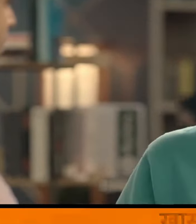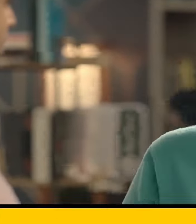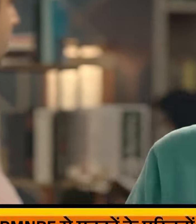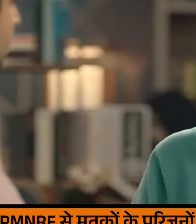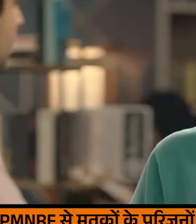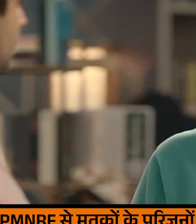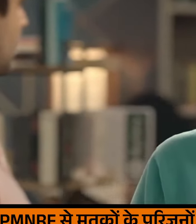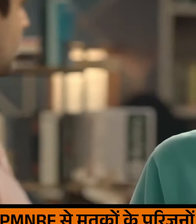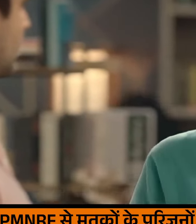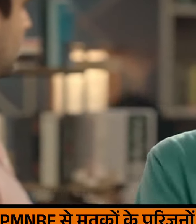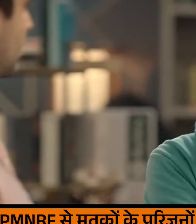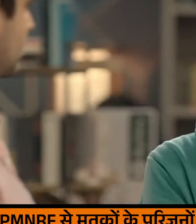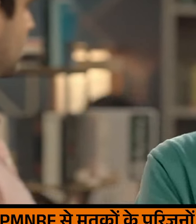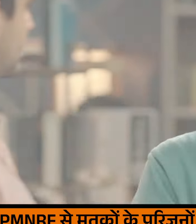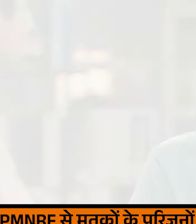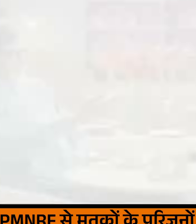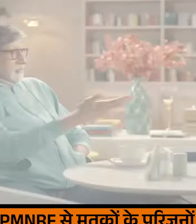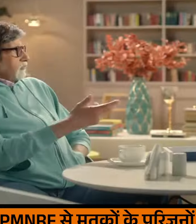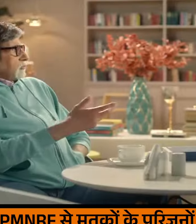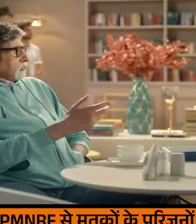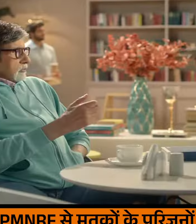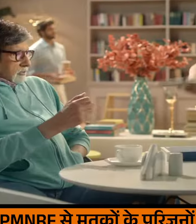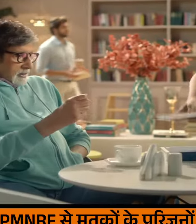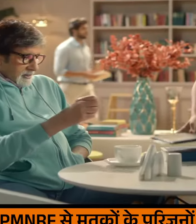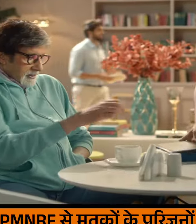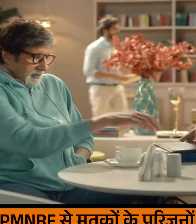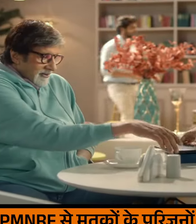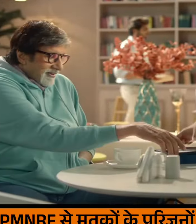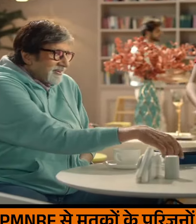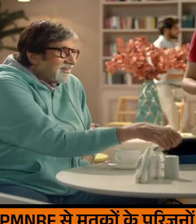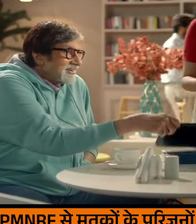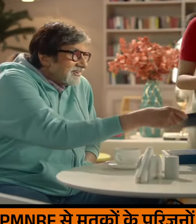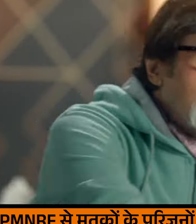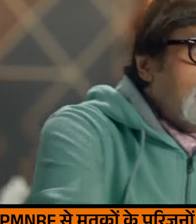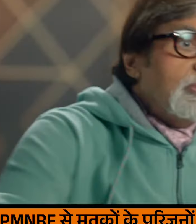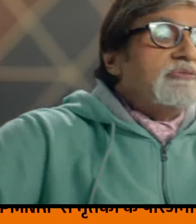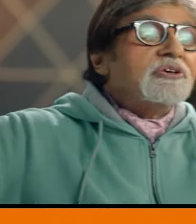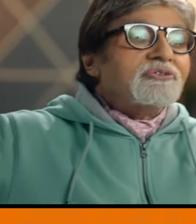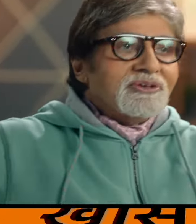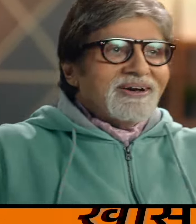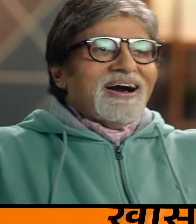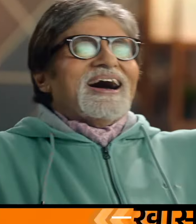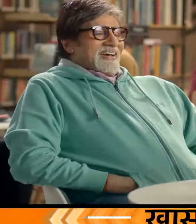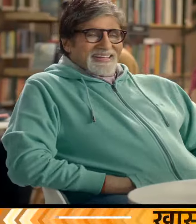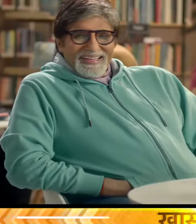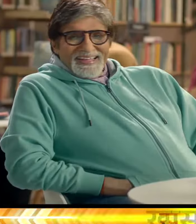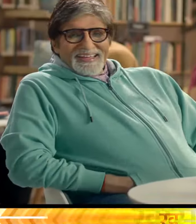के ऑम्बुड्समैन को शिकायत करें आप। या बिल, मेरी फीस।